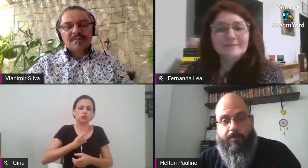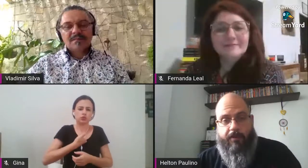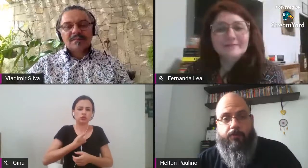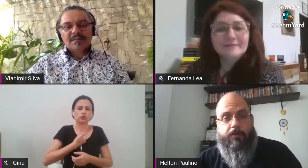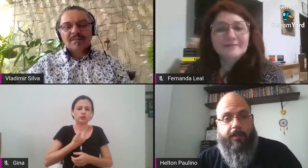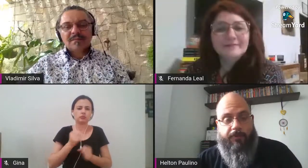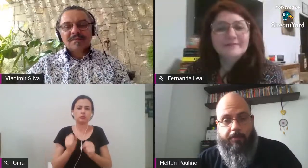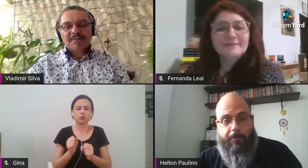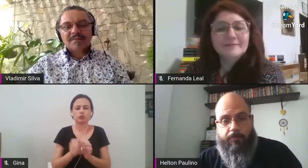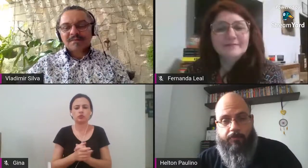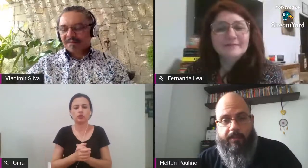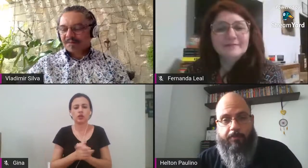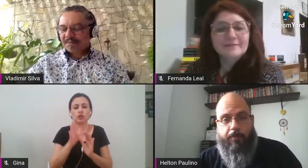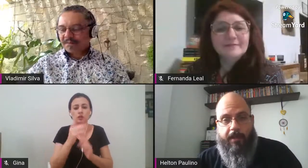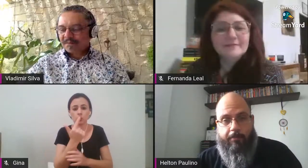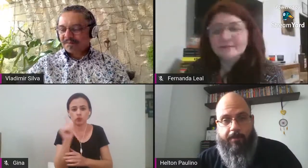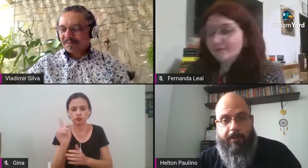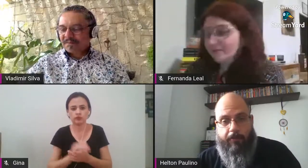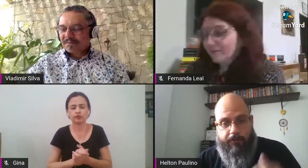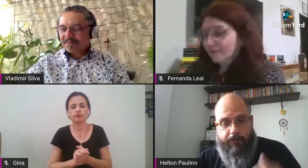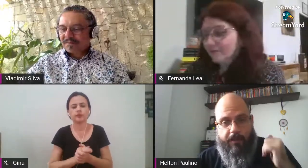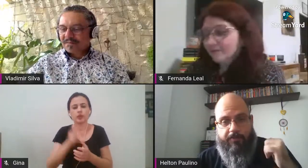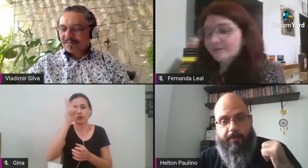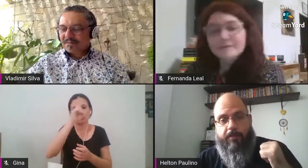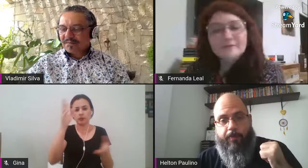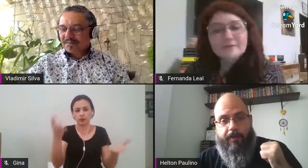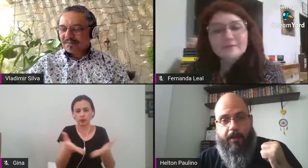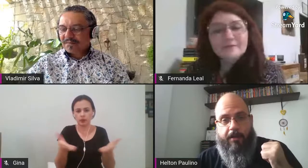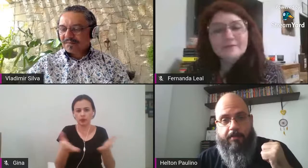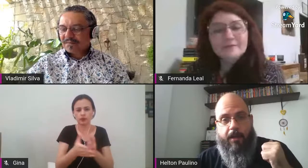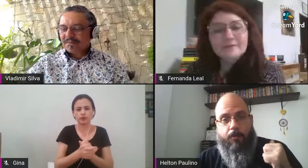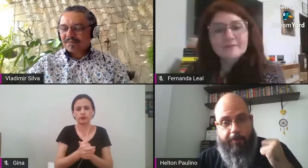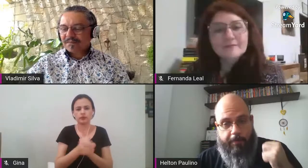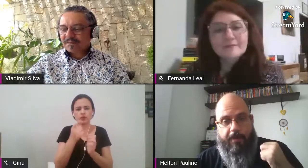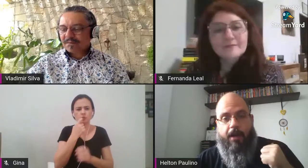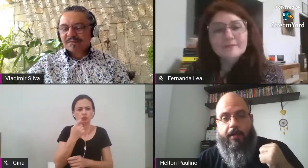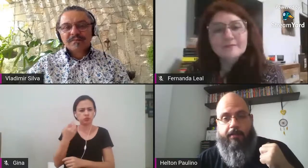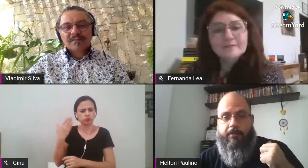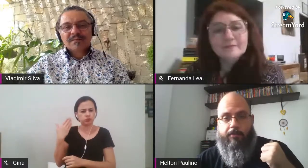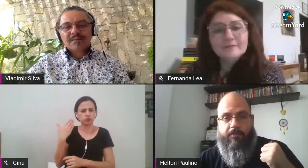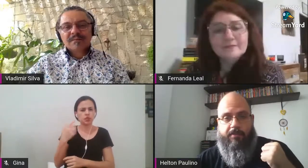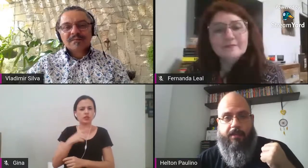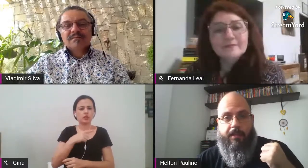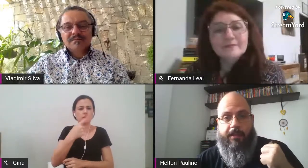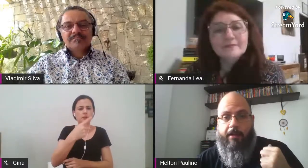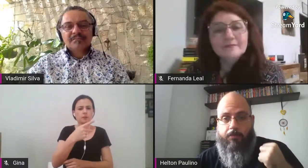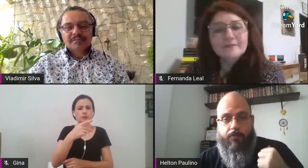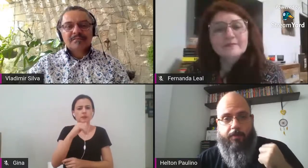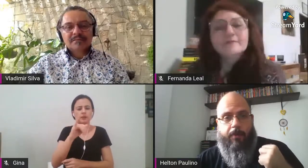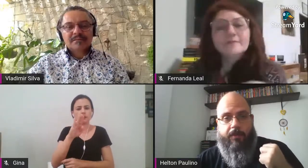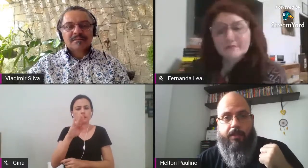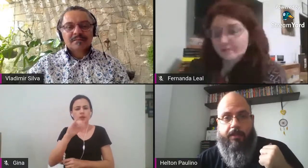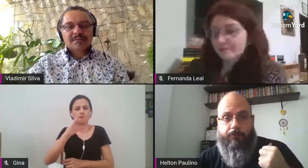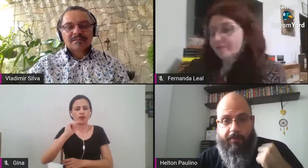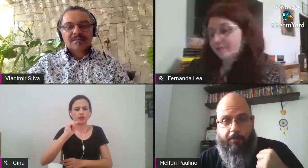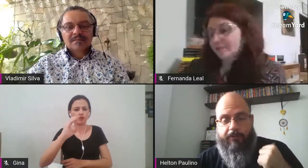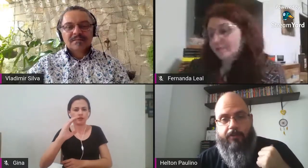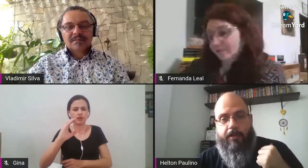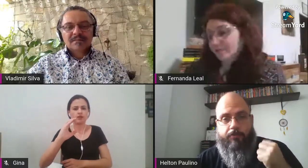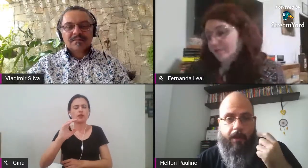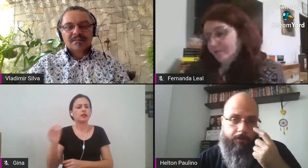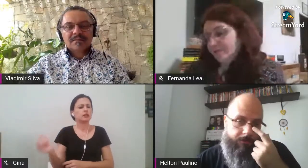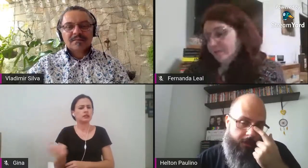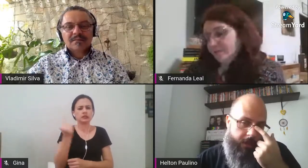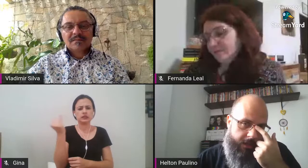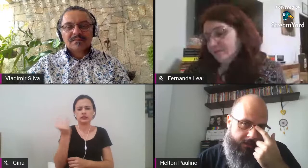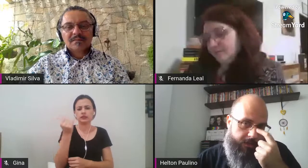outra coisa que, na fala do professor Vladimir, eu me lembrei, nós tínhamos, até um tempo atrás, o PIBIAC na universidade, que era muito importante, ajudava